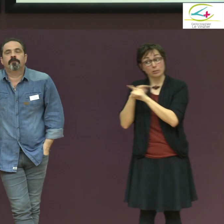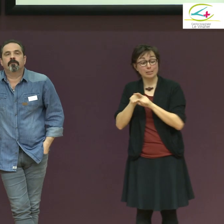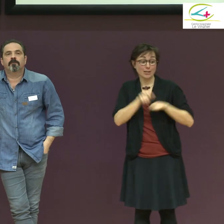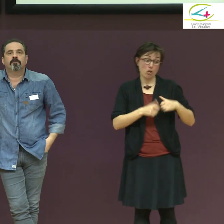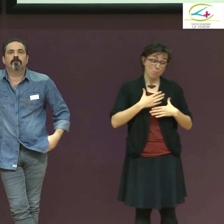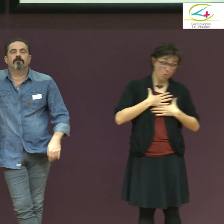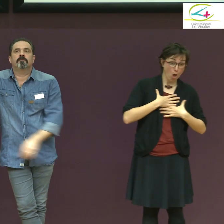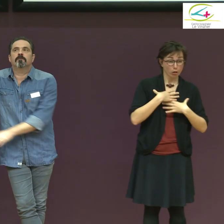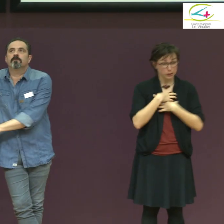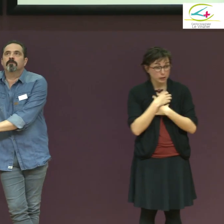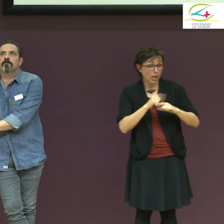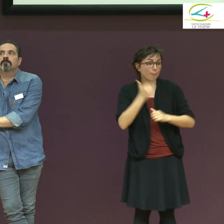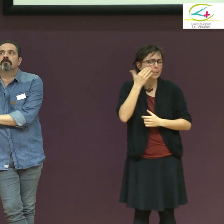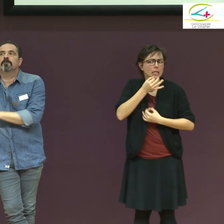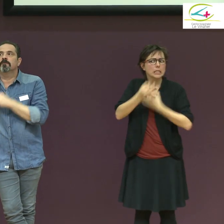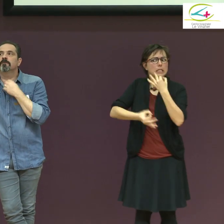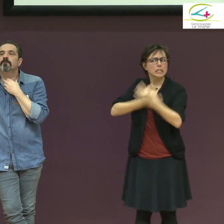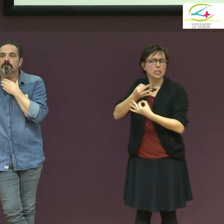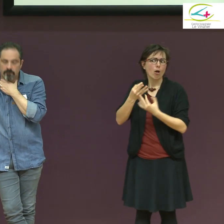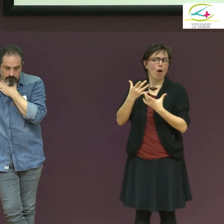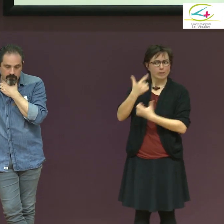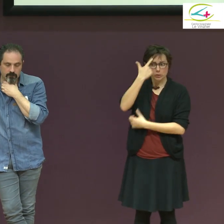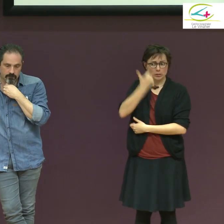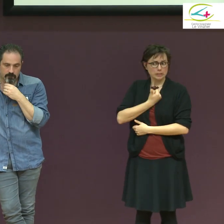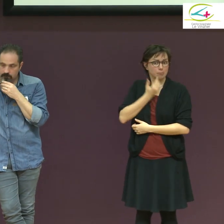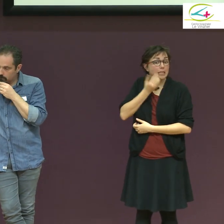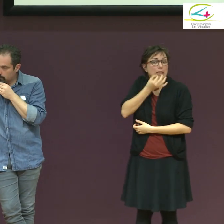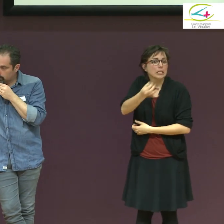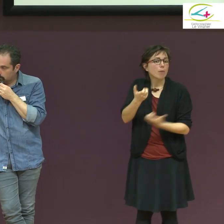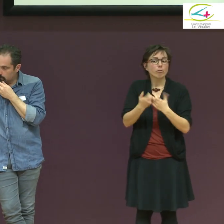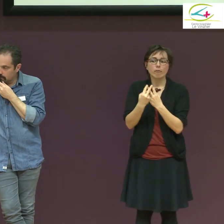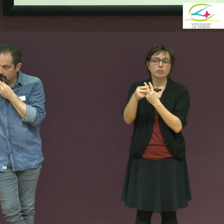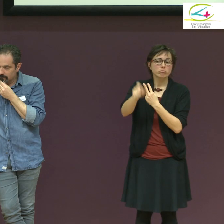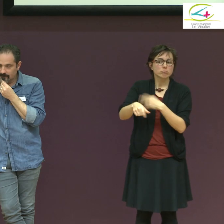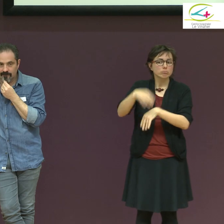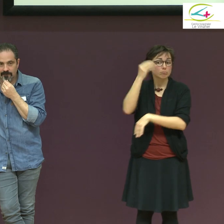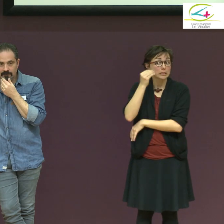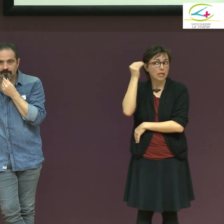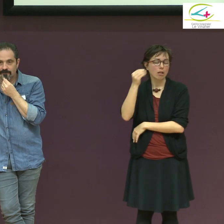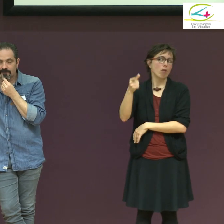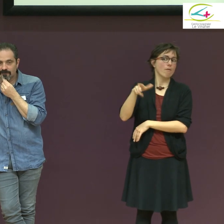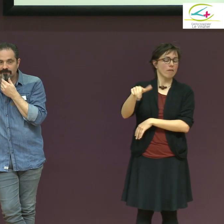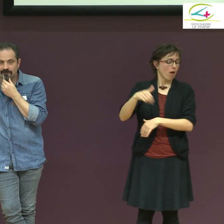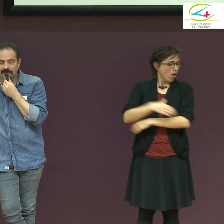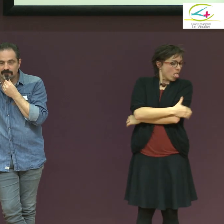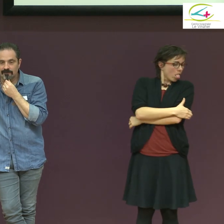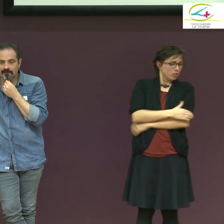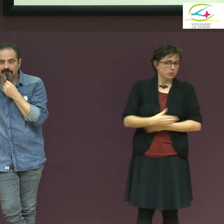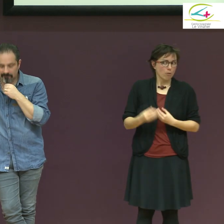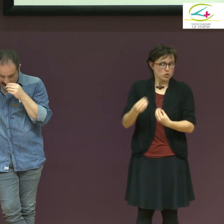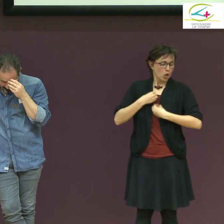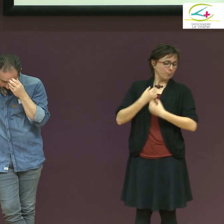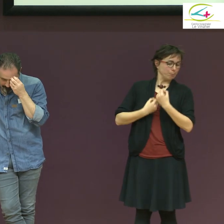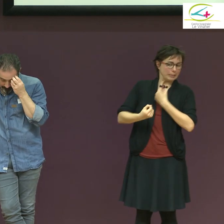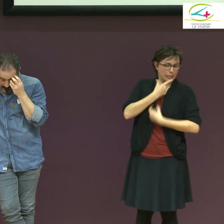dire. Si je parle de mes idées suicidaires, si on en vient parler de ça, à un psychiatre, il va m'attacher, il va donner des médicaments, il va